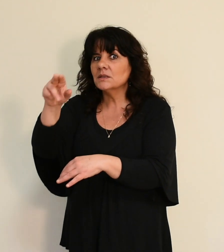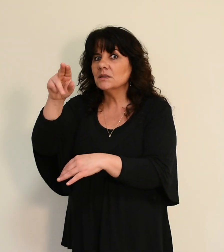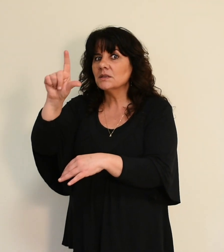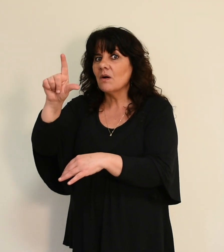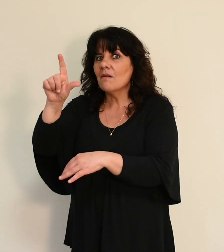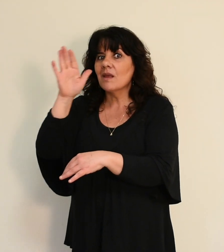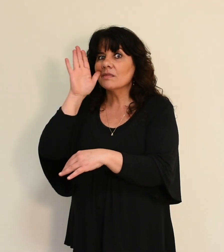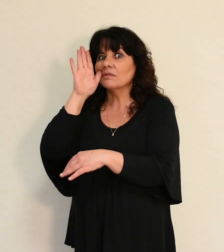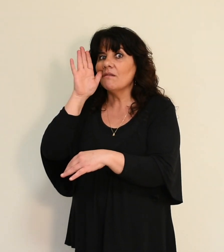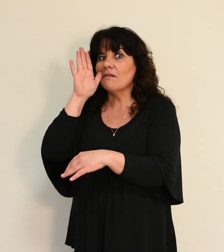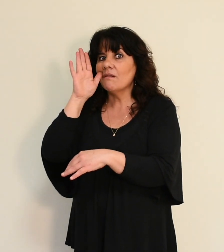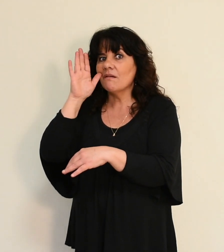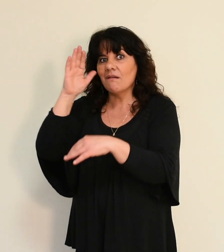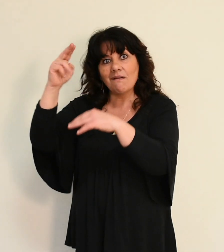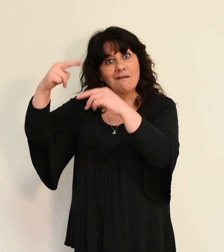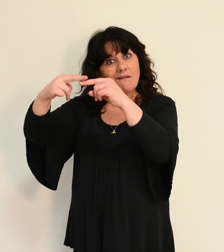plantée en terre près de sa tête.